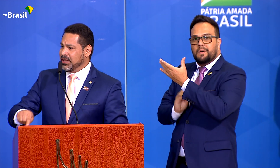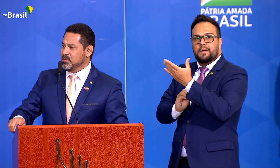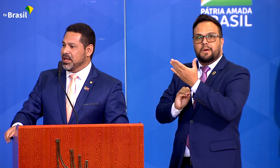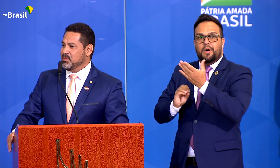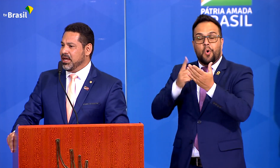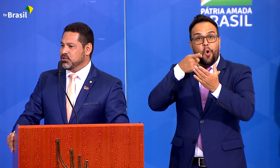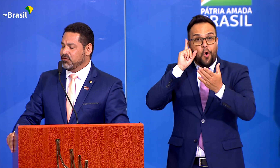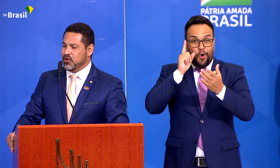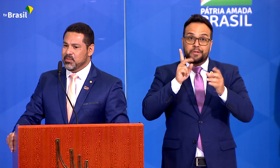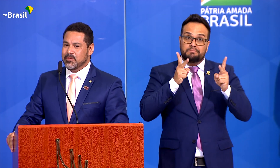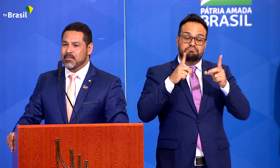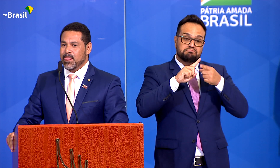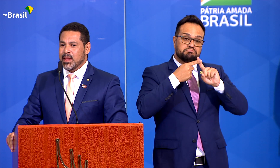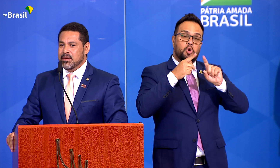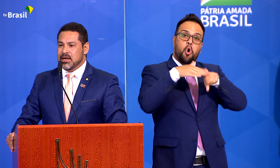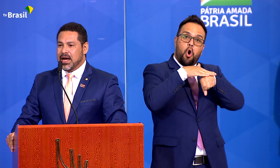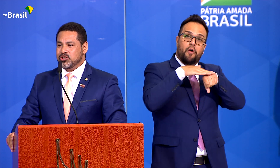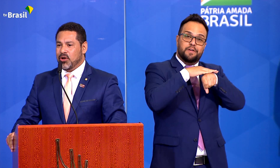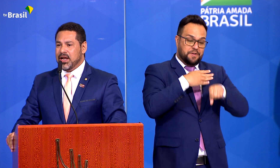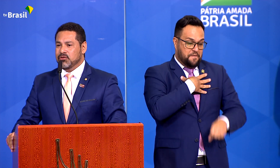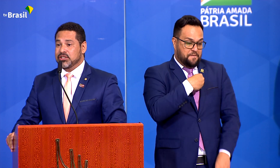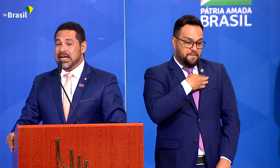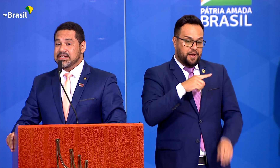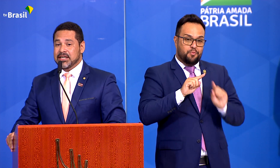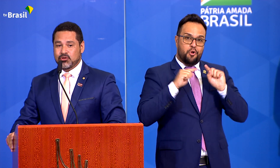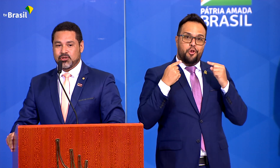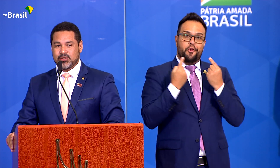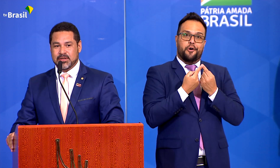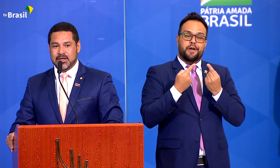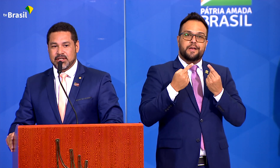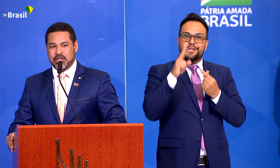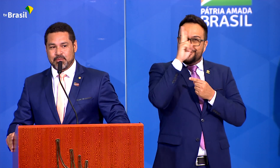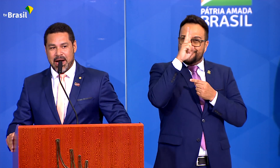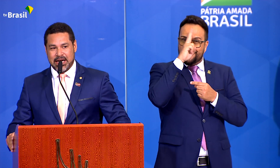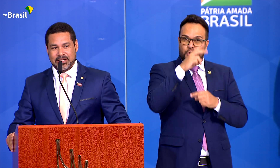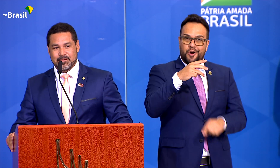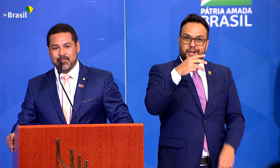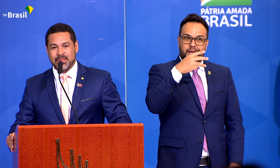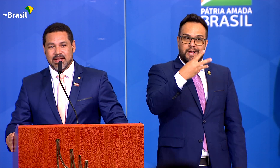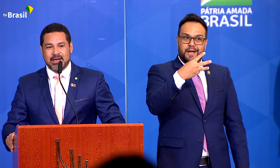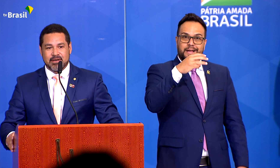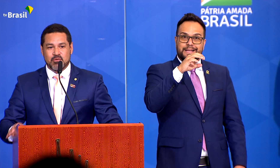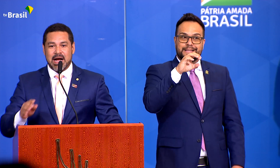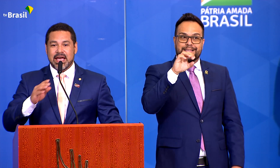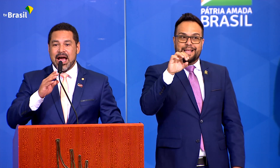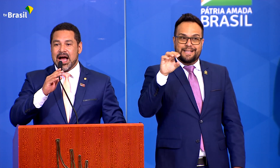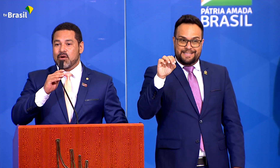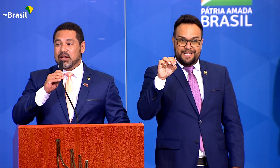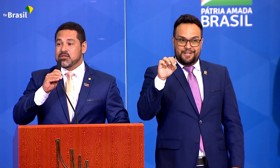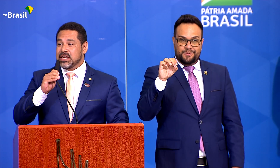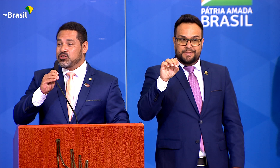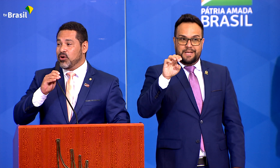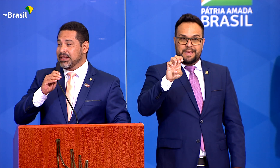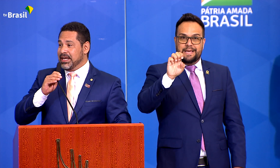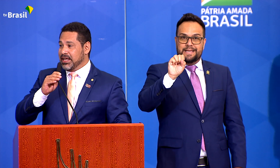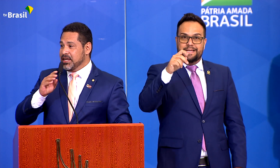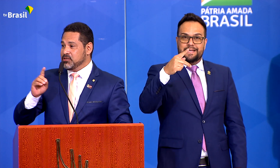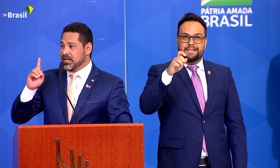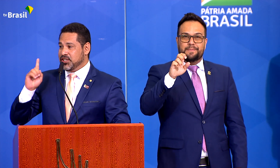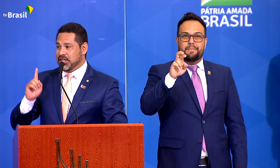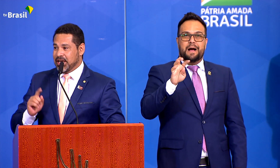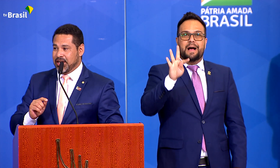filhos ontem me lembrei de um filme A História dos 300 de Esparta uma guerra a